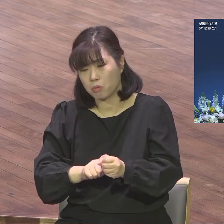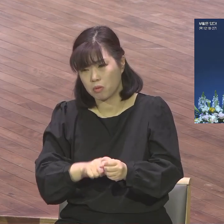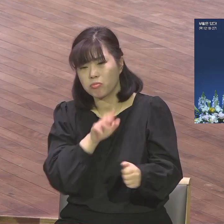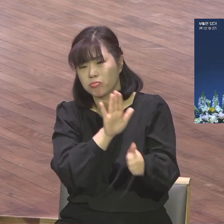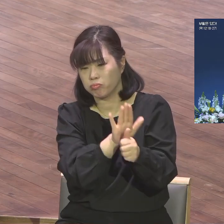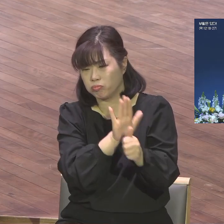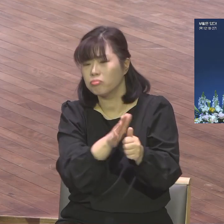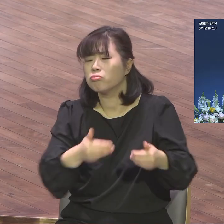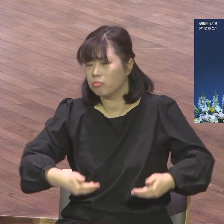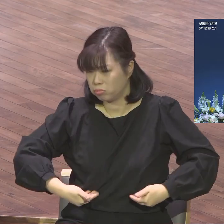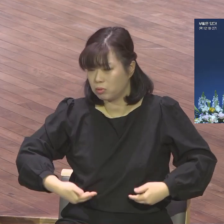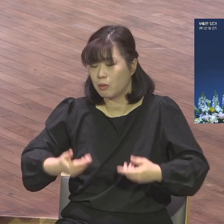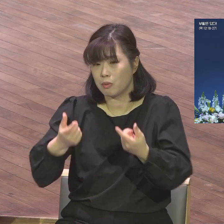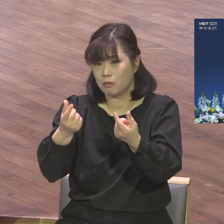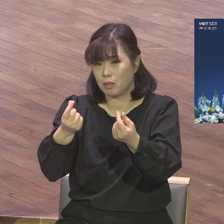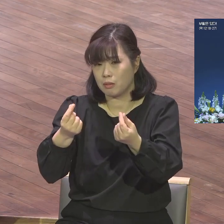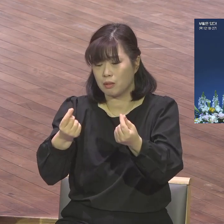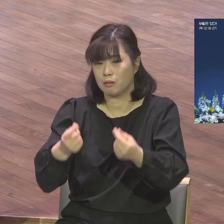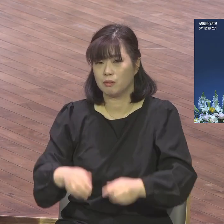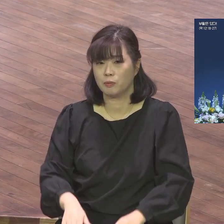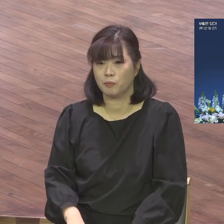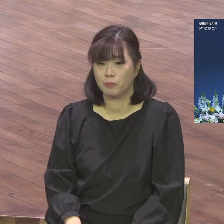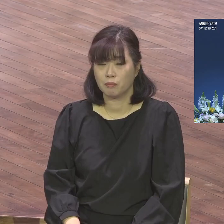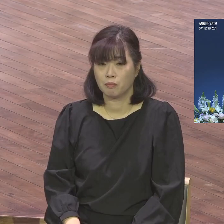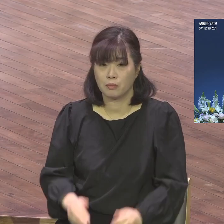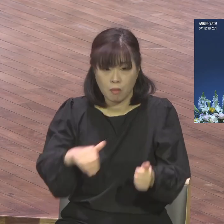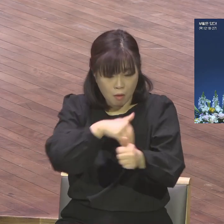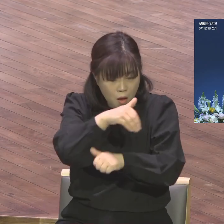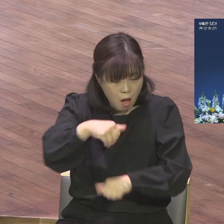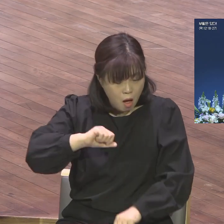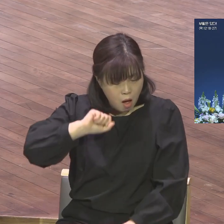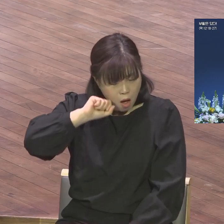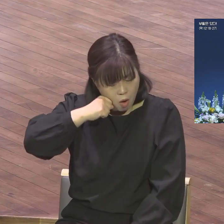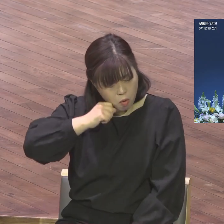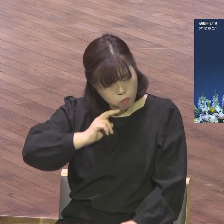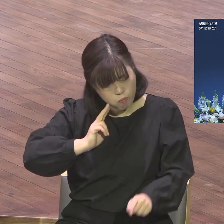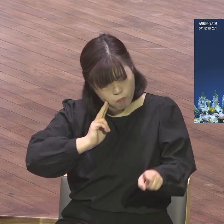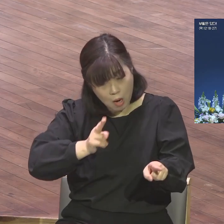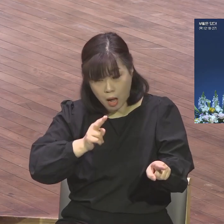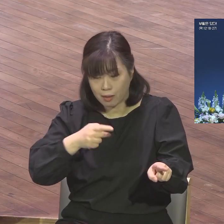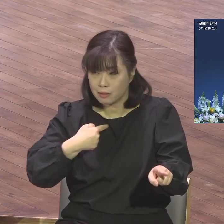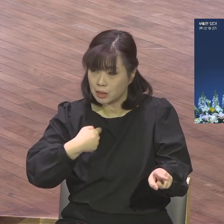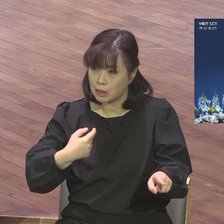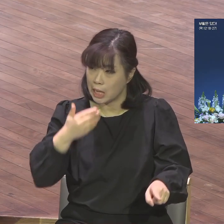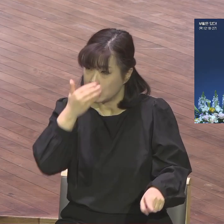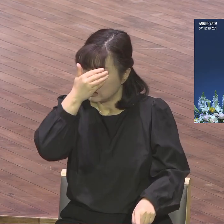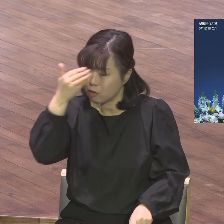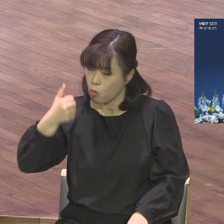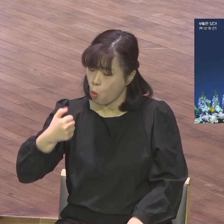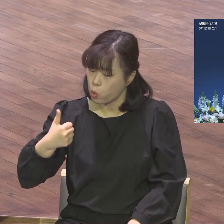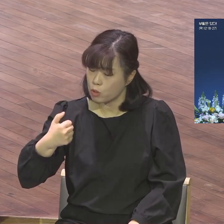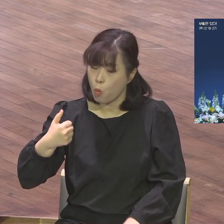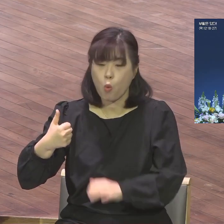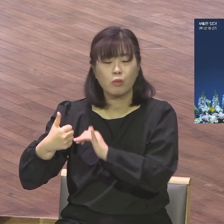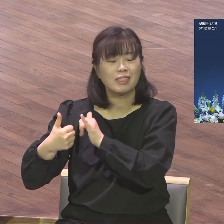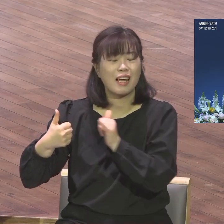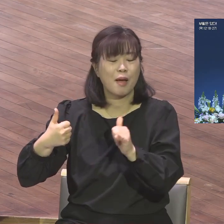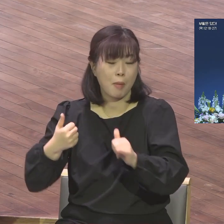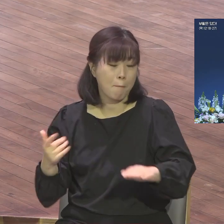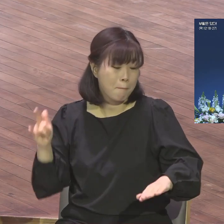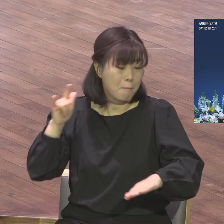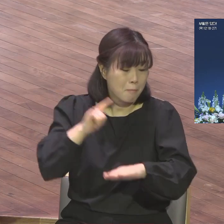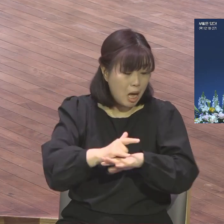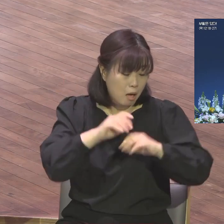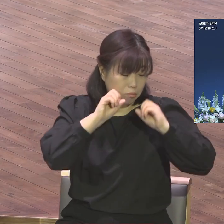어떤 그런 어려운 환경 가운데서 우리 청년들이 말이죠. 한 청년들 55명 갔는데 거의 반 이상이 다 배탈이